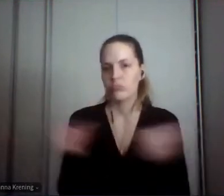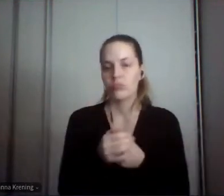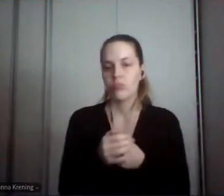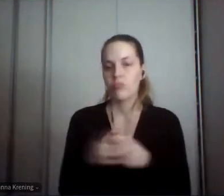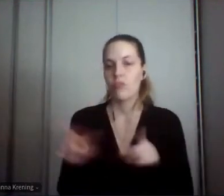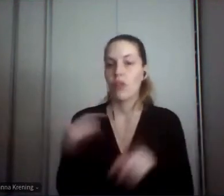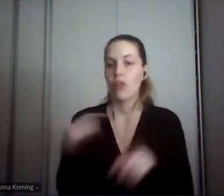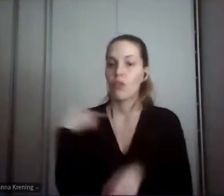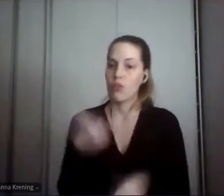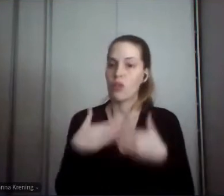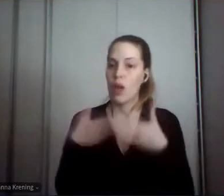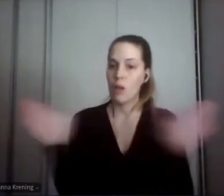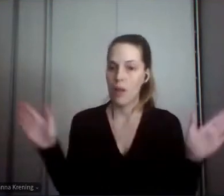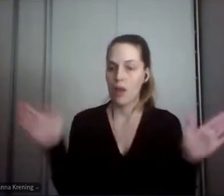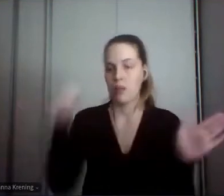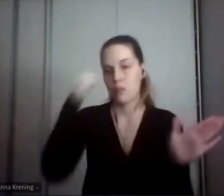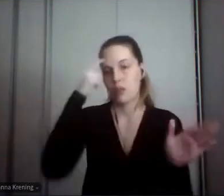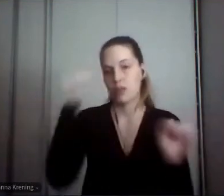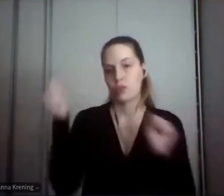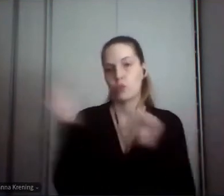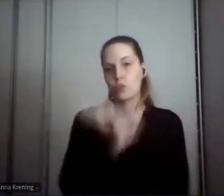para o enfrentamento, né?